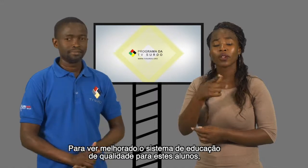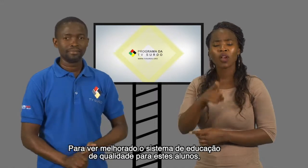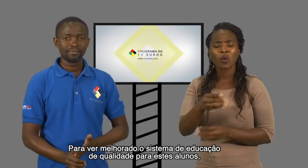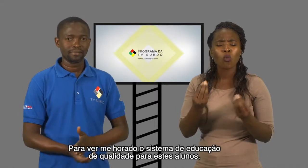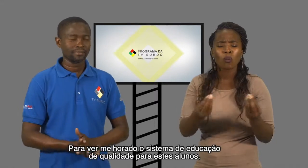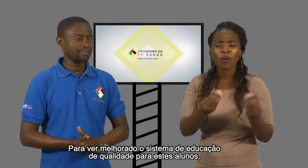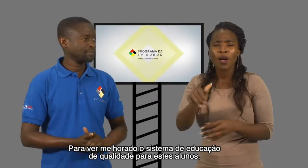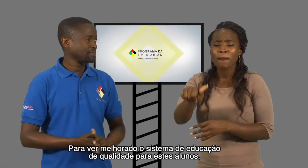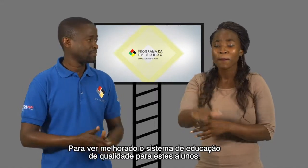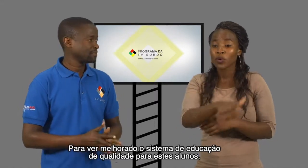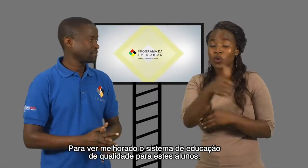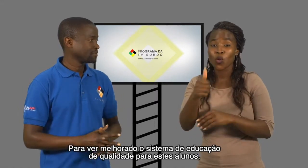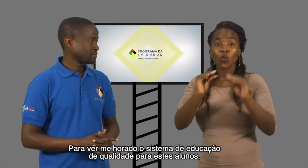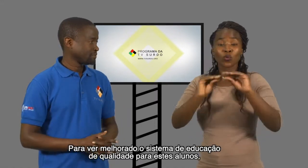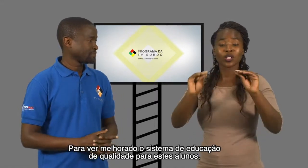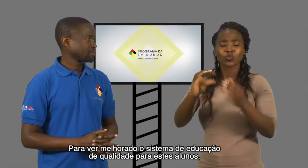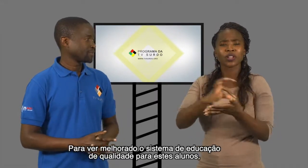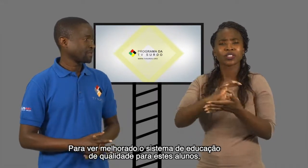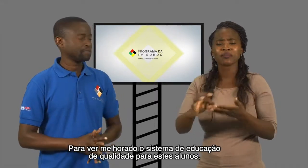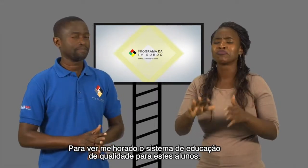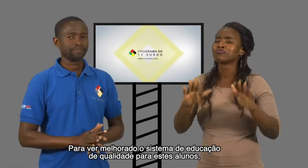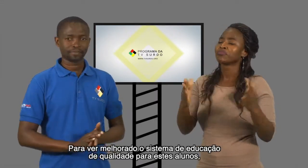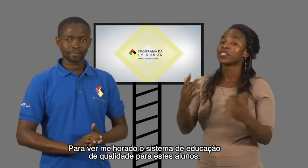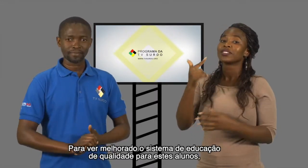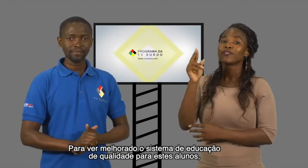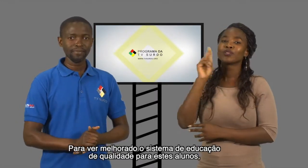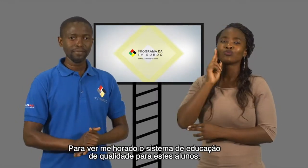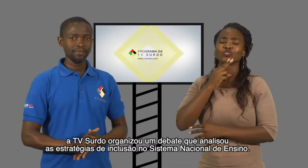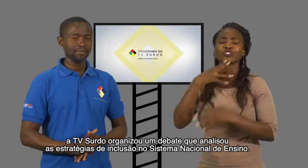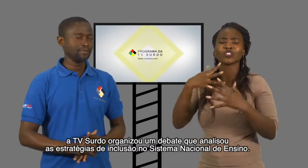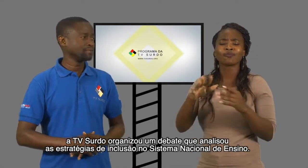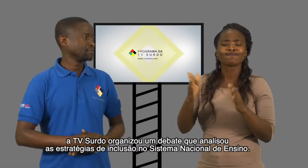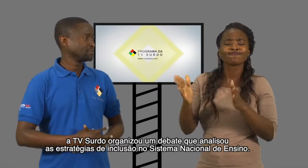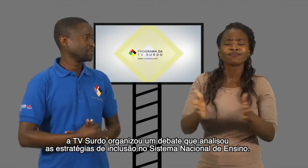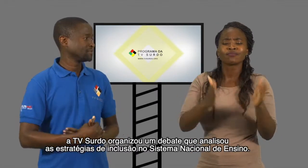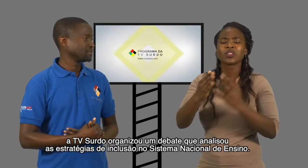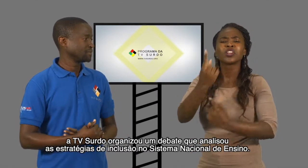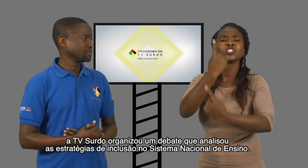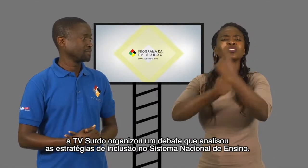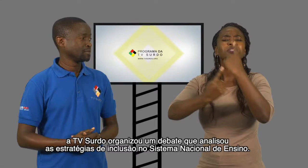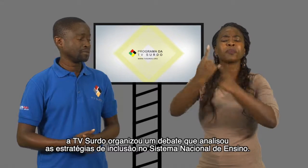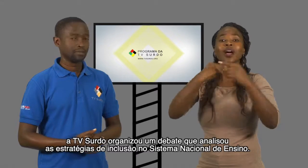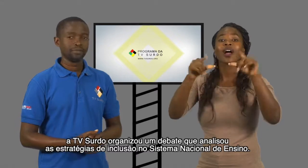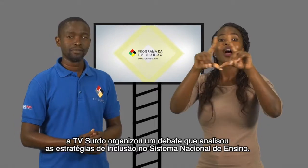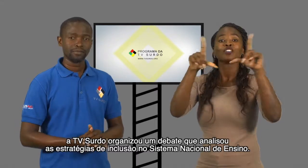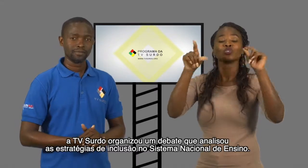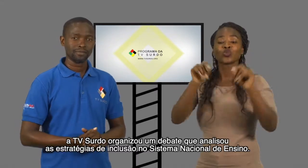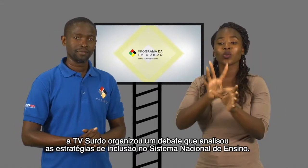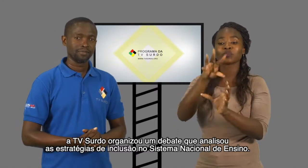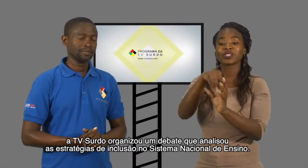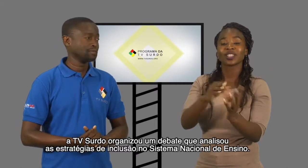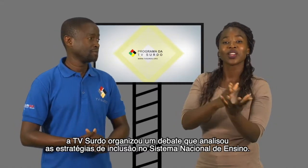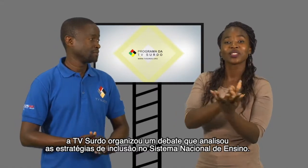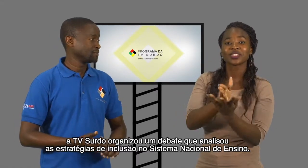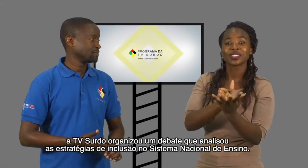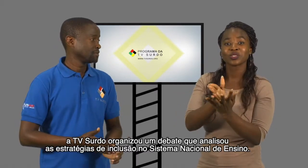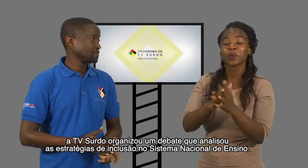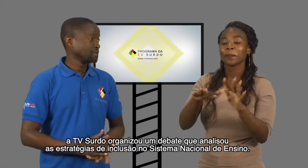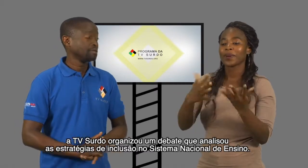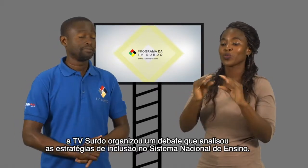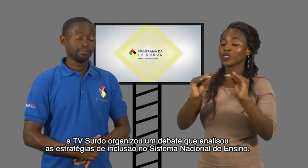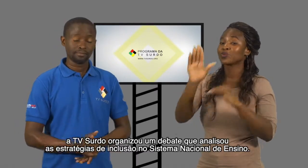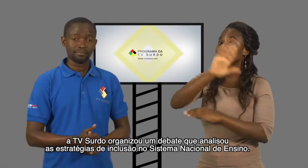ver melhorado o sistema de educação de qualidade para estes alunos, a TV Surdo organizou um debate que analisou as